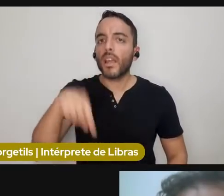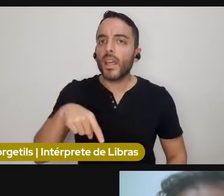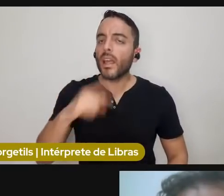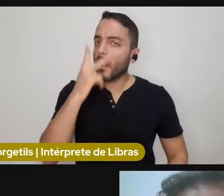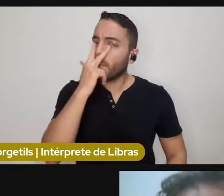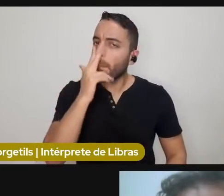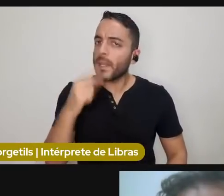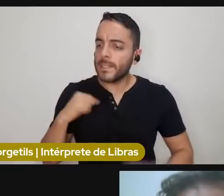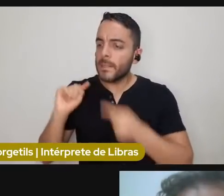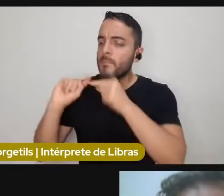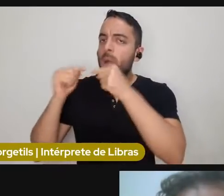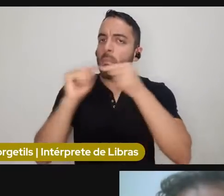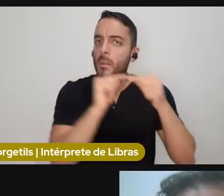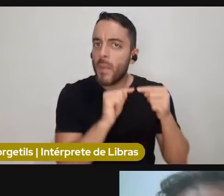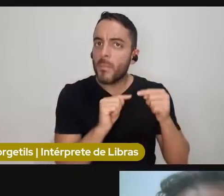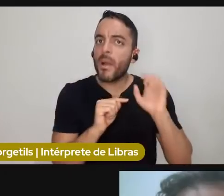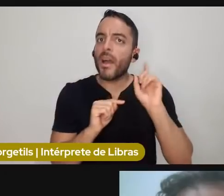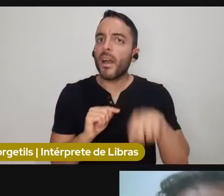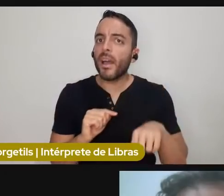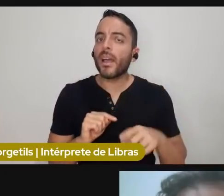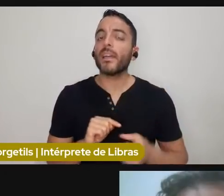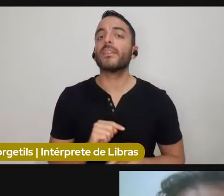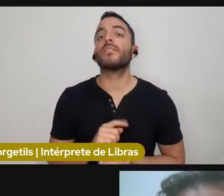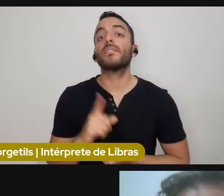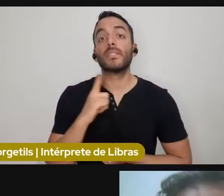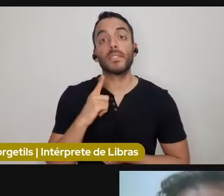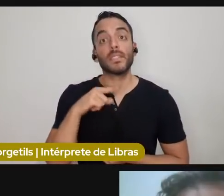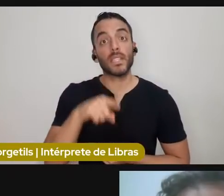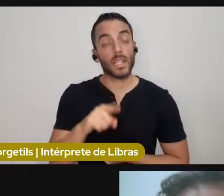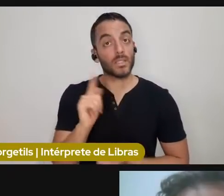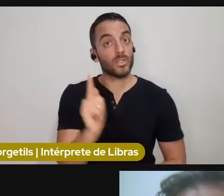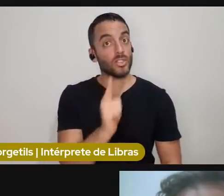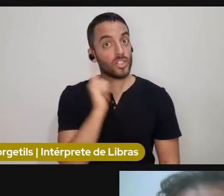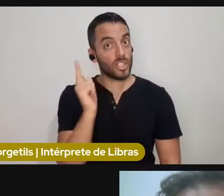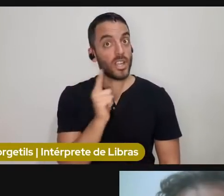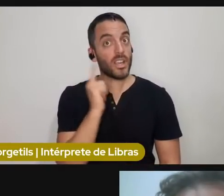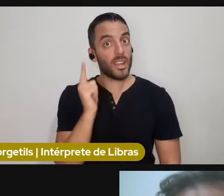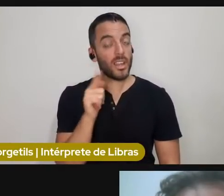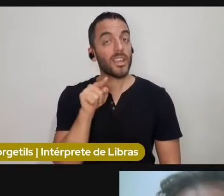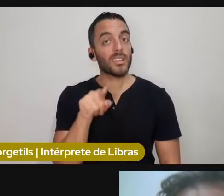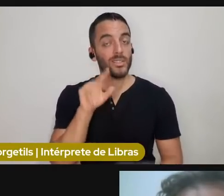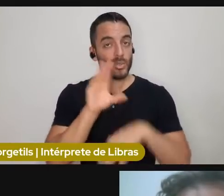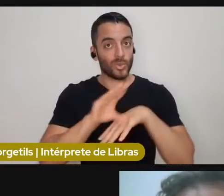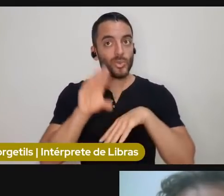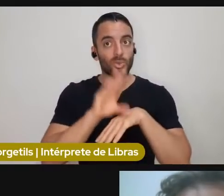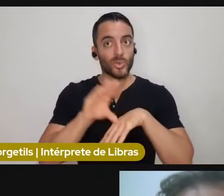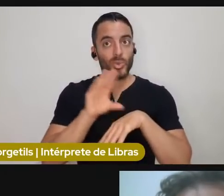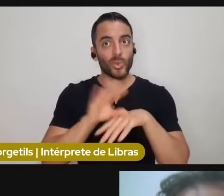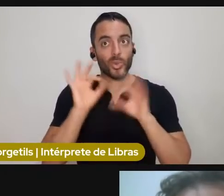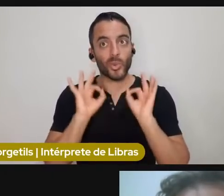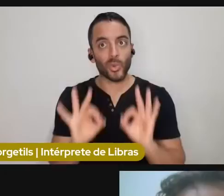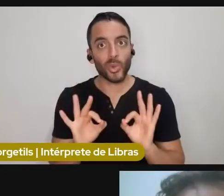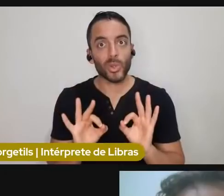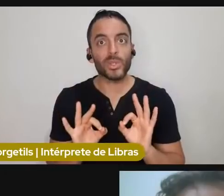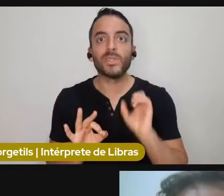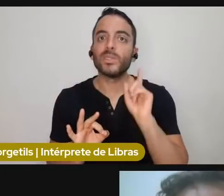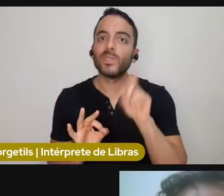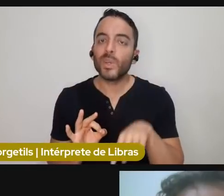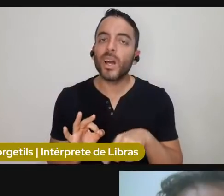aclimatados, eles passam a ser os gerentes do curso. Então, chamam para